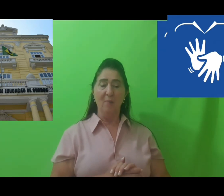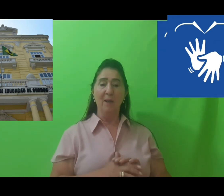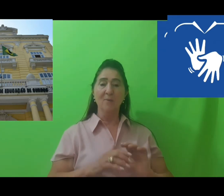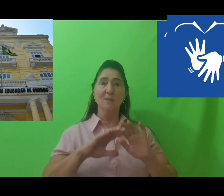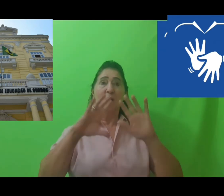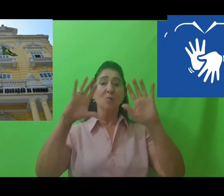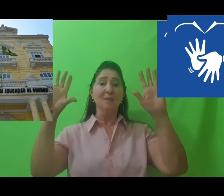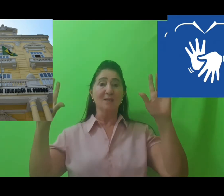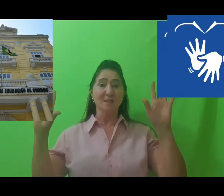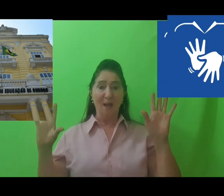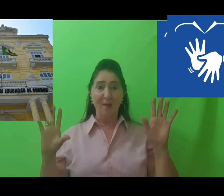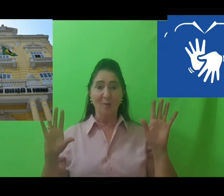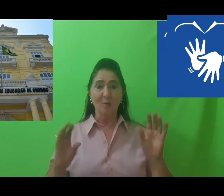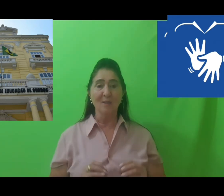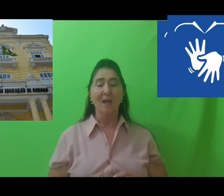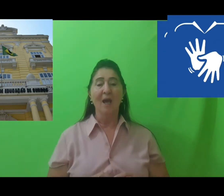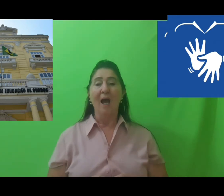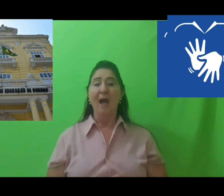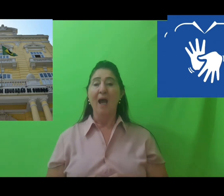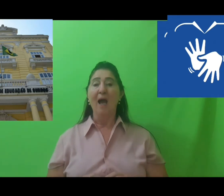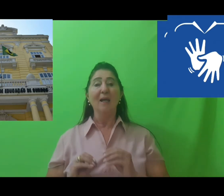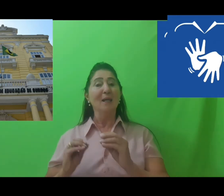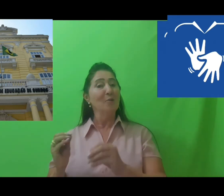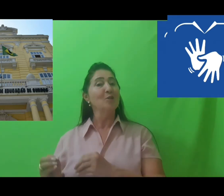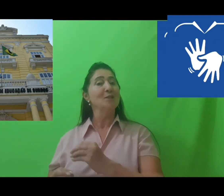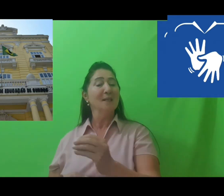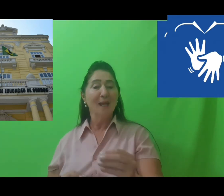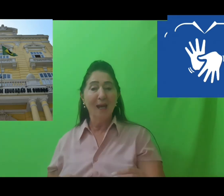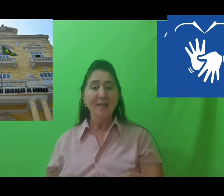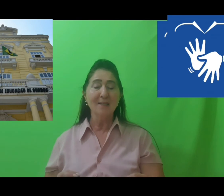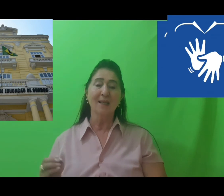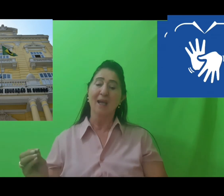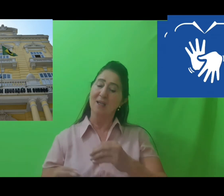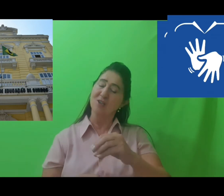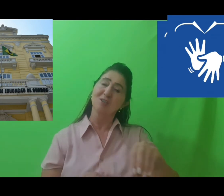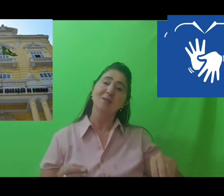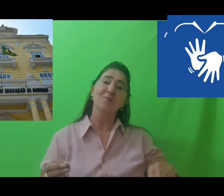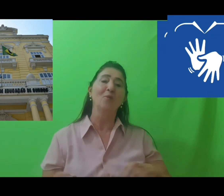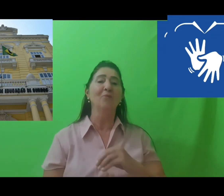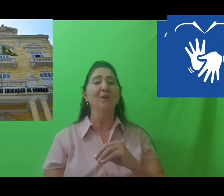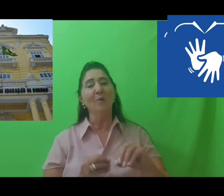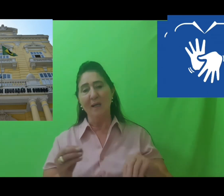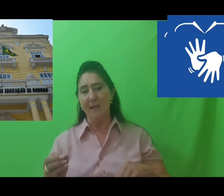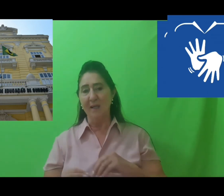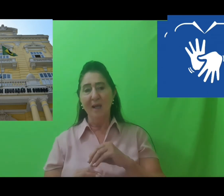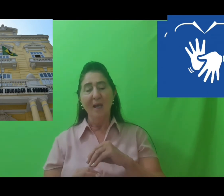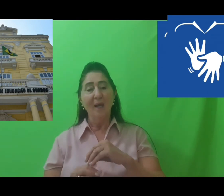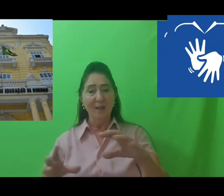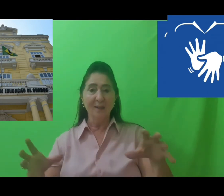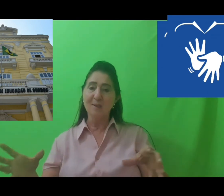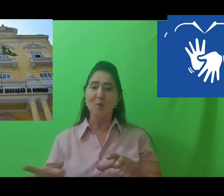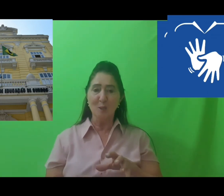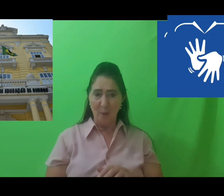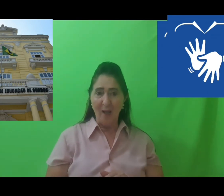os seus estados a língua de sinais que eles desenvolviam ali entre seus